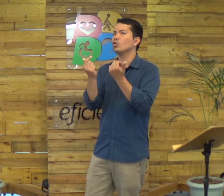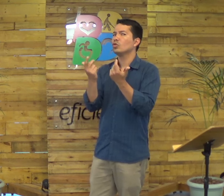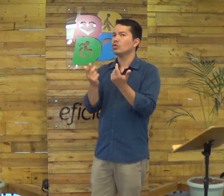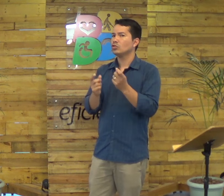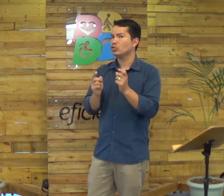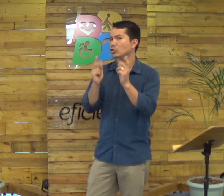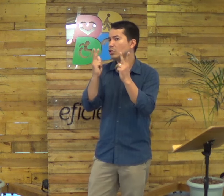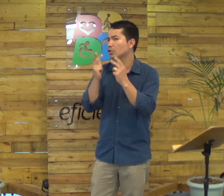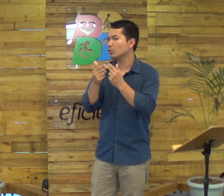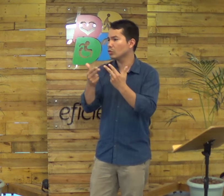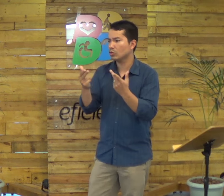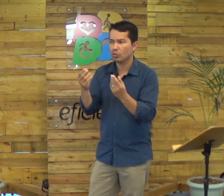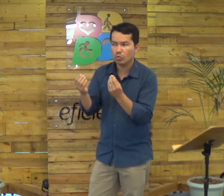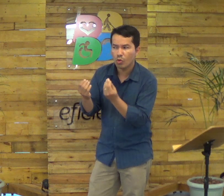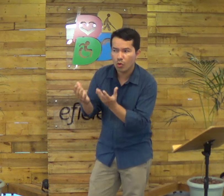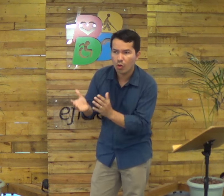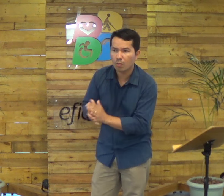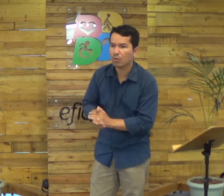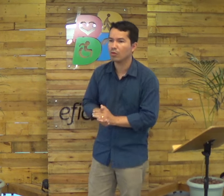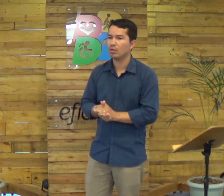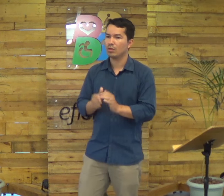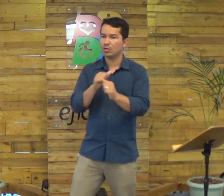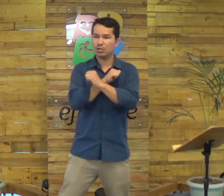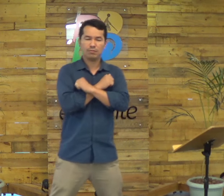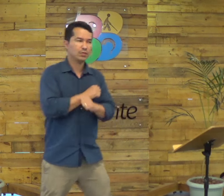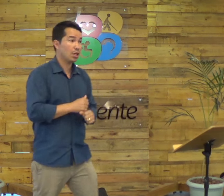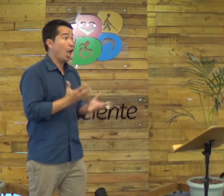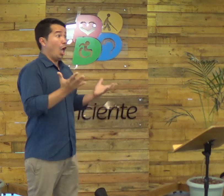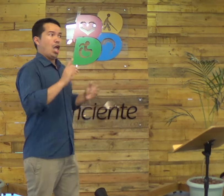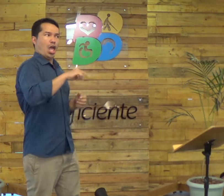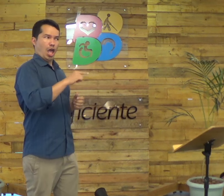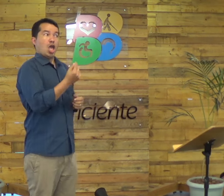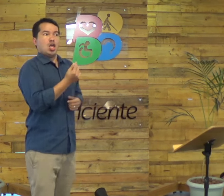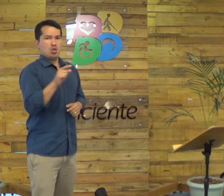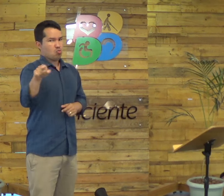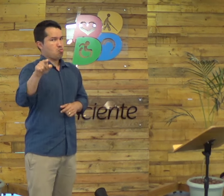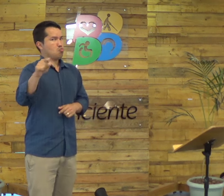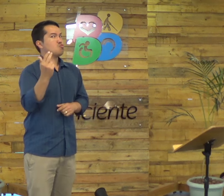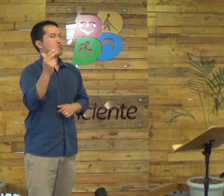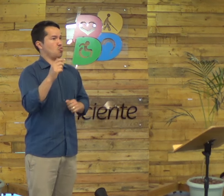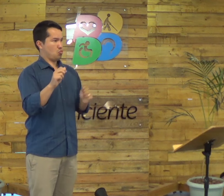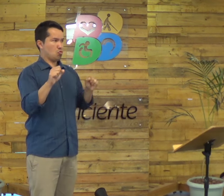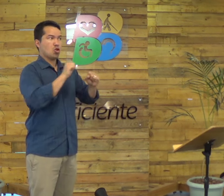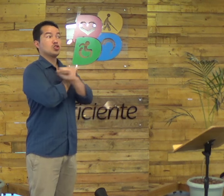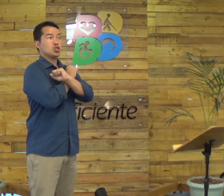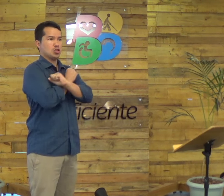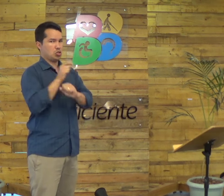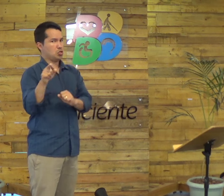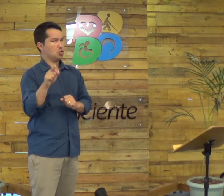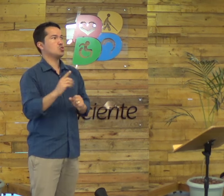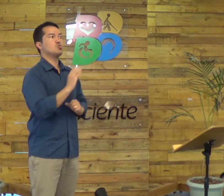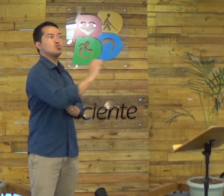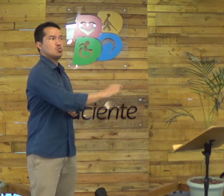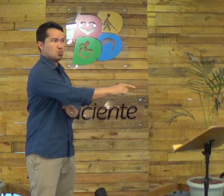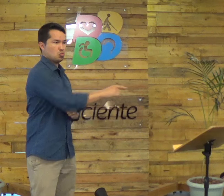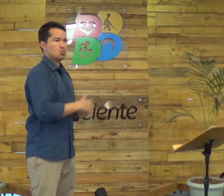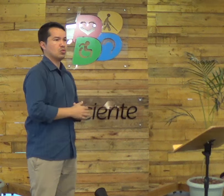É, Safira, vocês venderam suas propriedades, né? Aham, sim, Pedro, é verdade, é verdade. Aham, é.